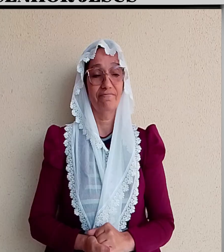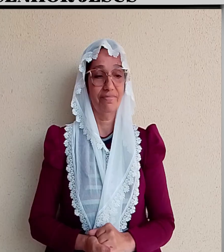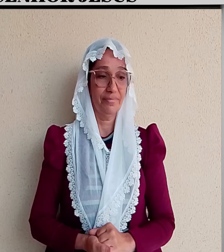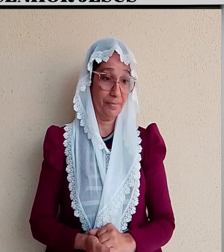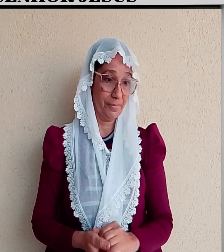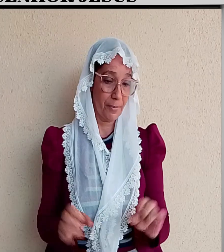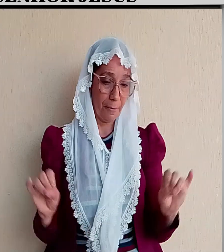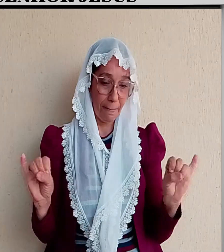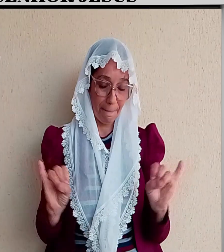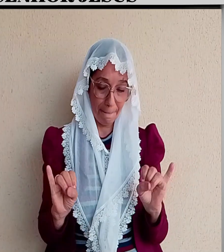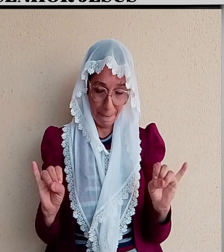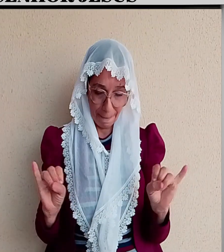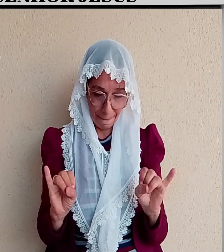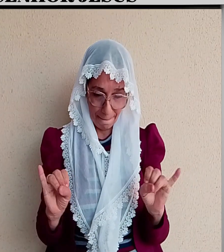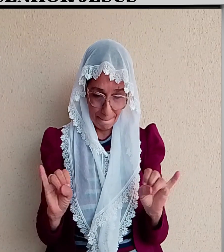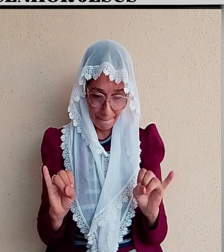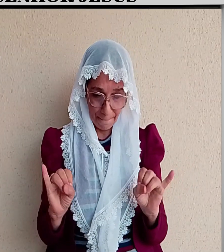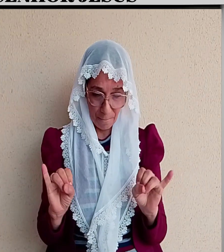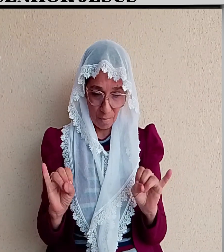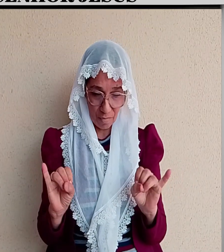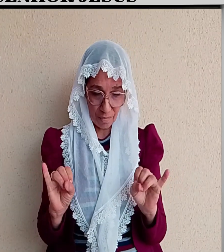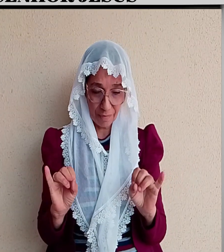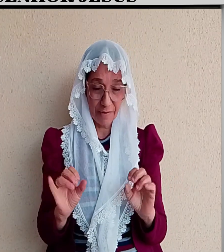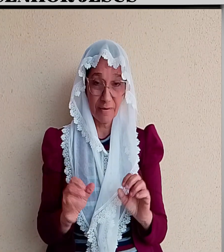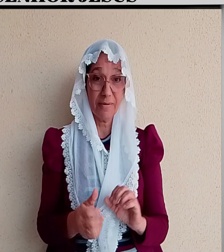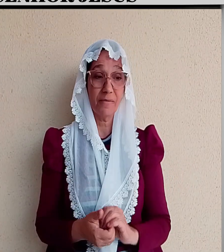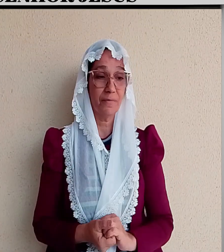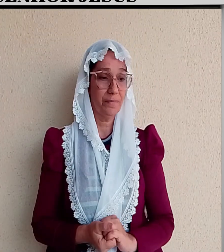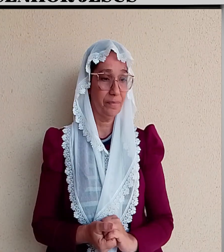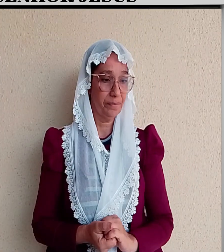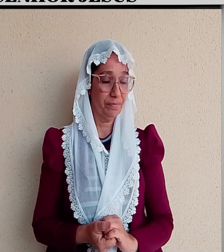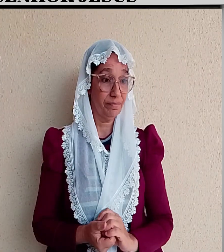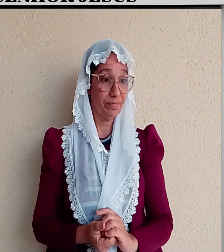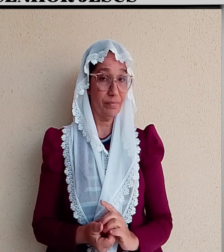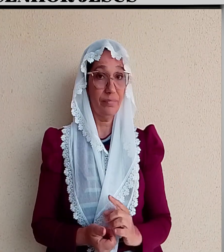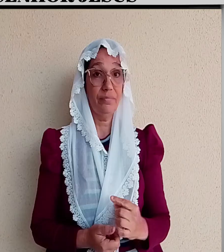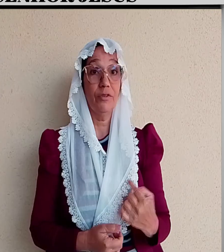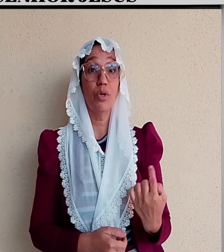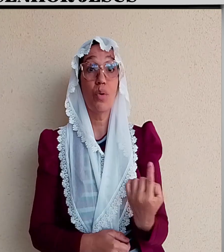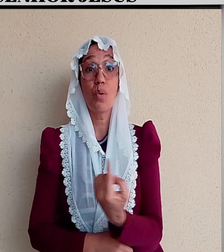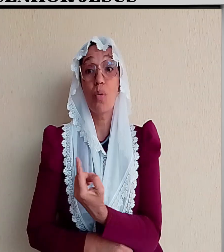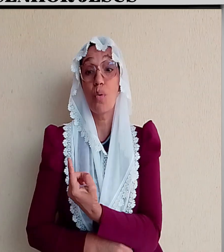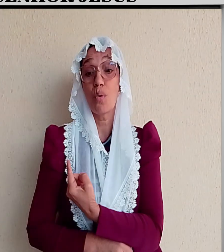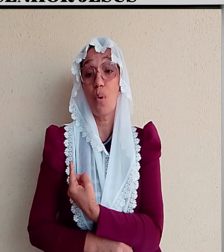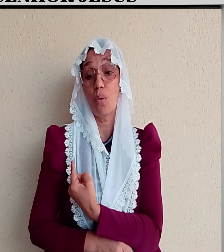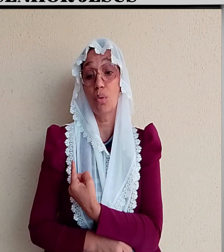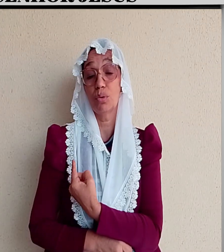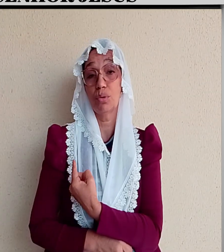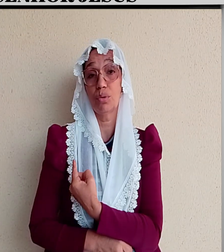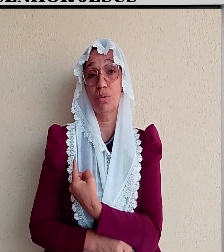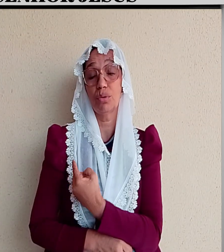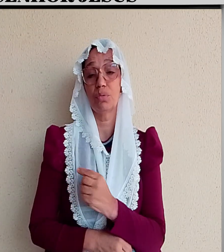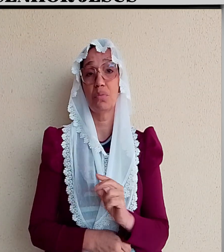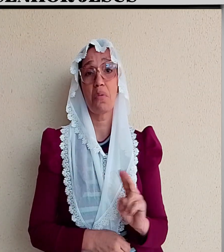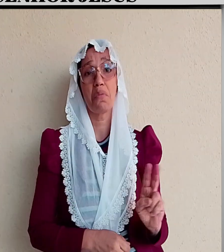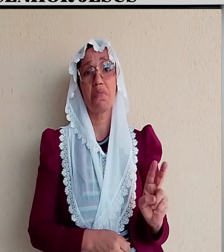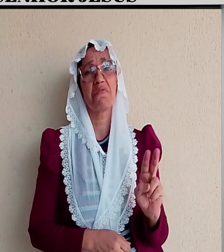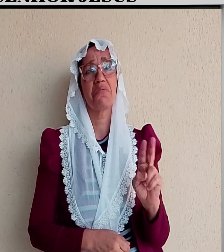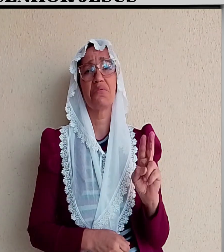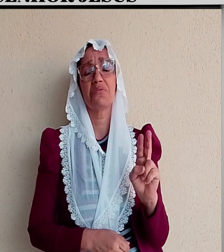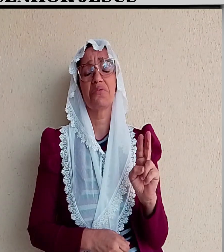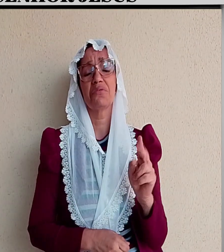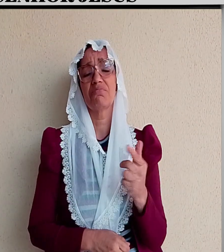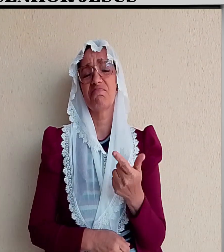como domésticos da fé, igreja. Aleluia, Jesus. Não somos nada, somos domésticos. Aleluia,